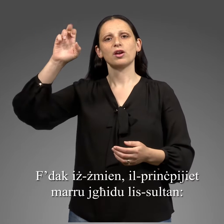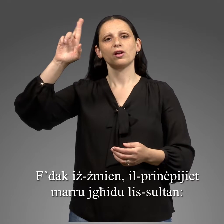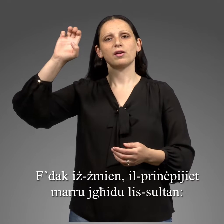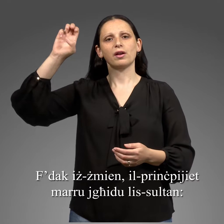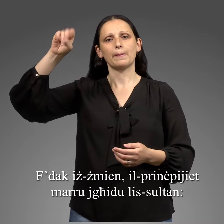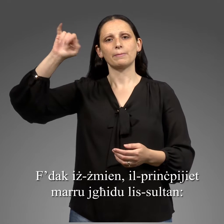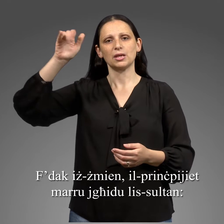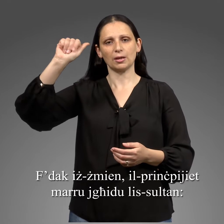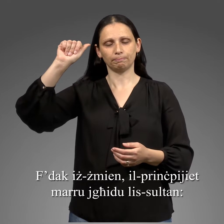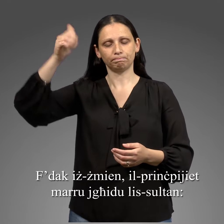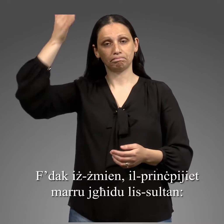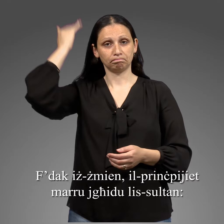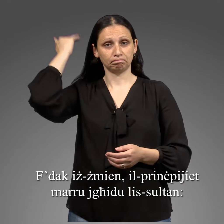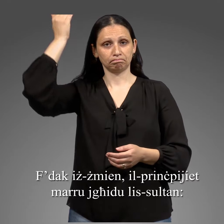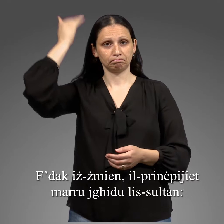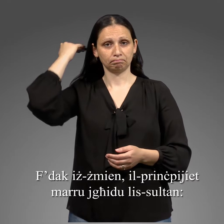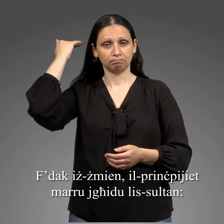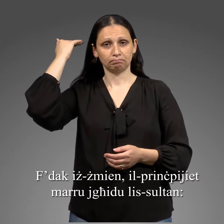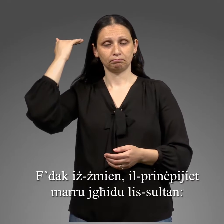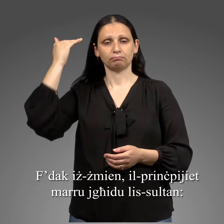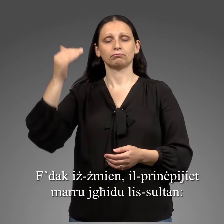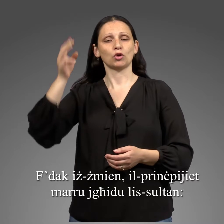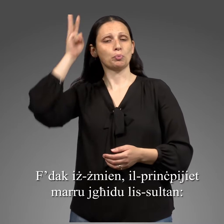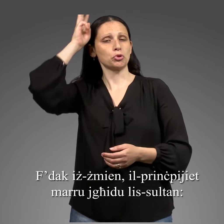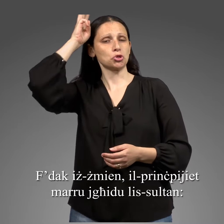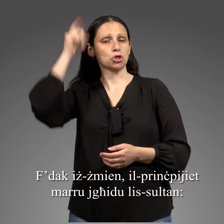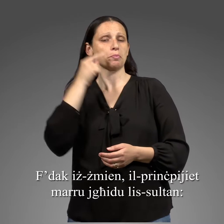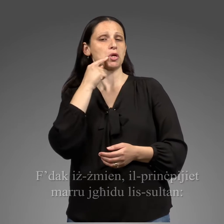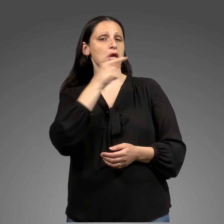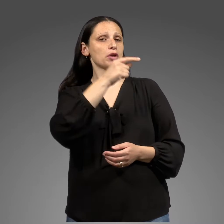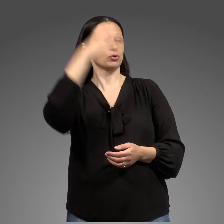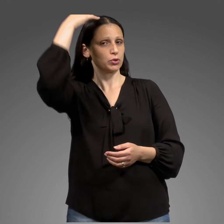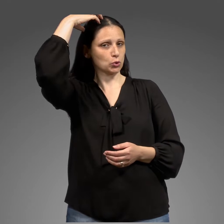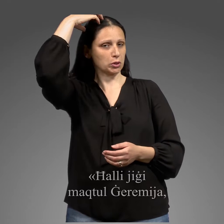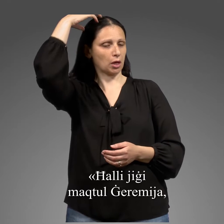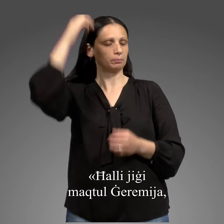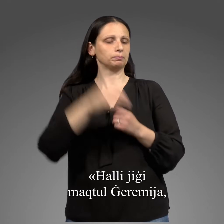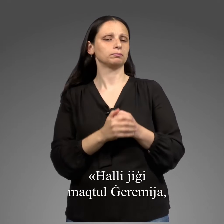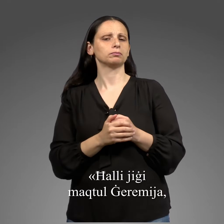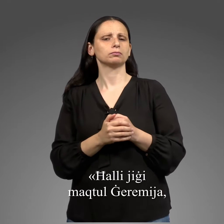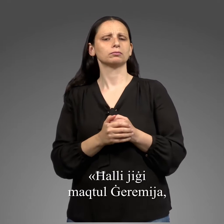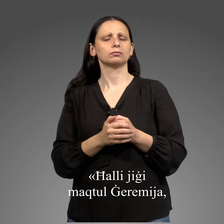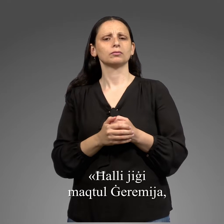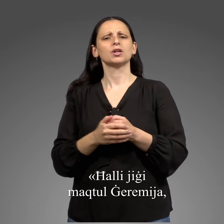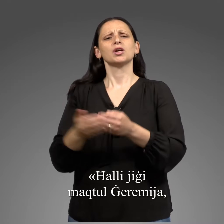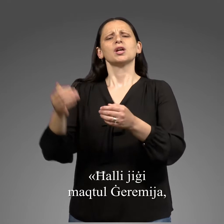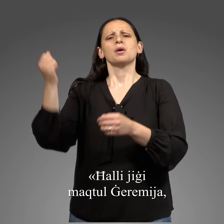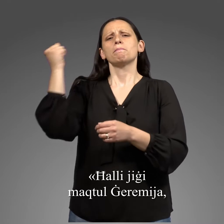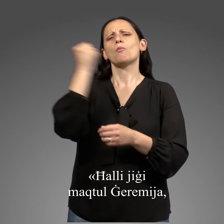F'dak iżmien il-prinġpijiet marru jajdu l-sultan ħalli jieġi maqtul ġeramija